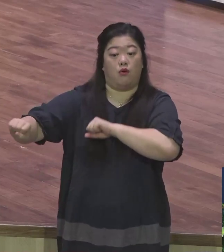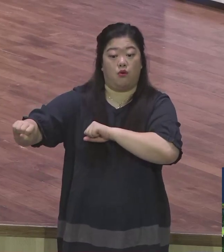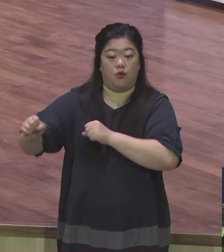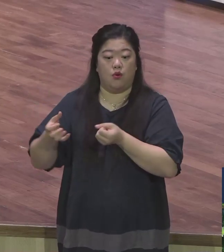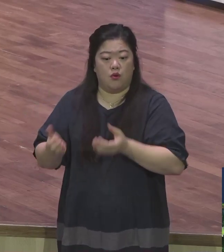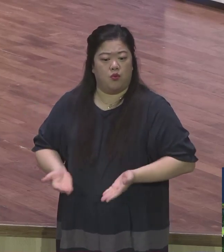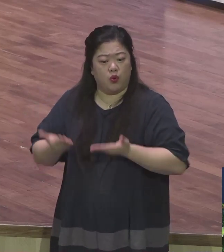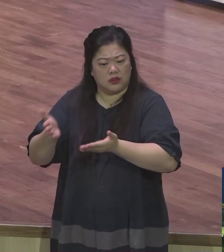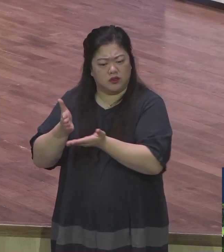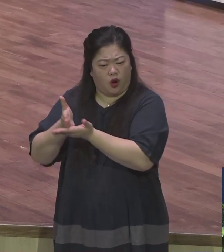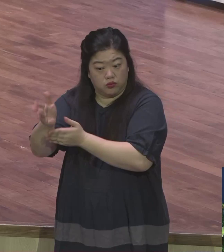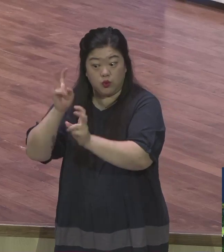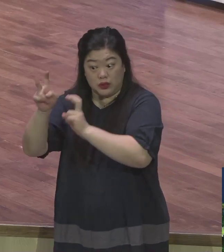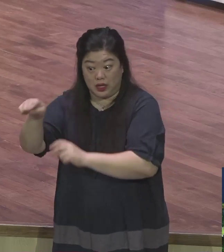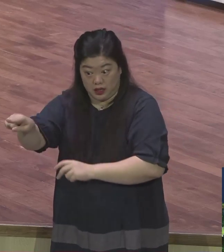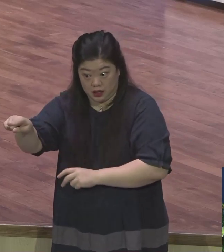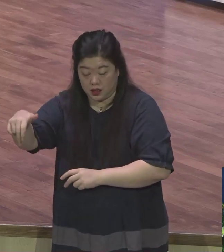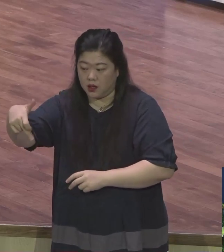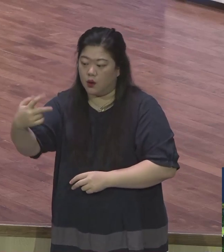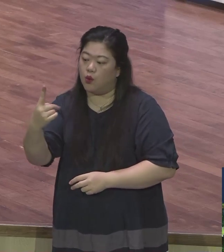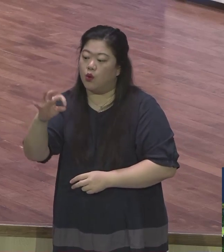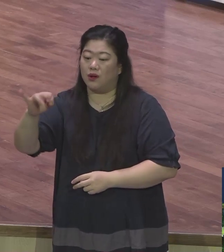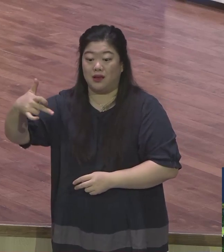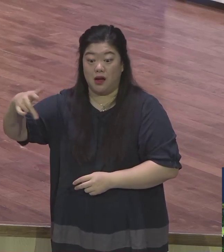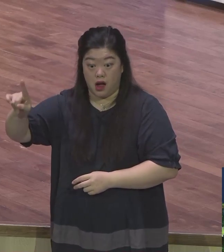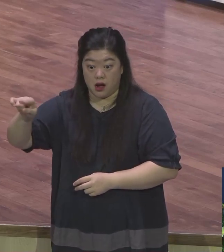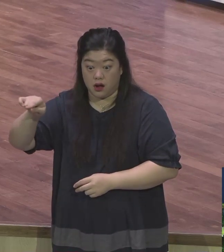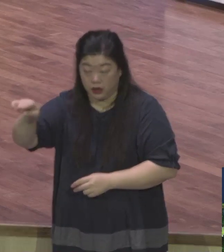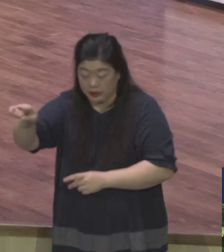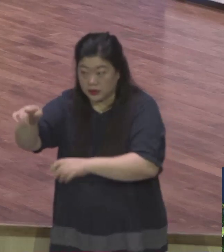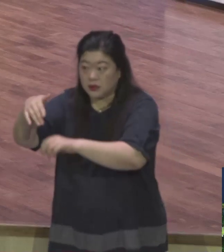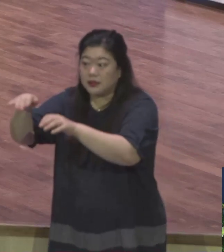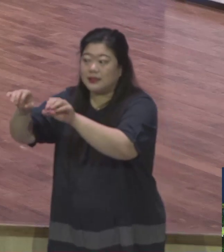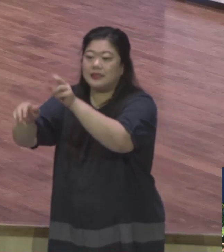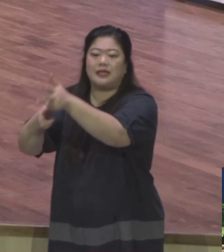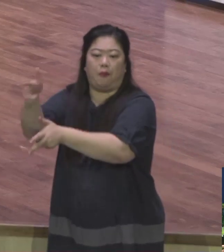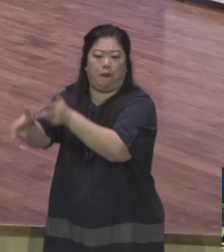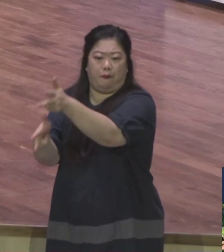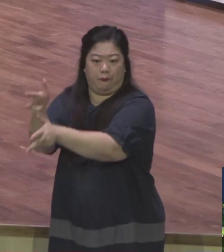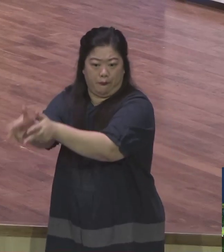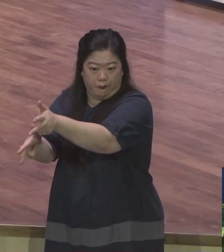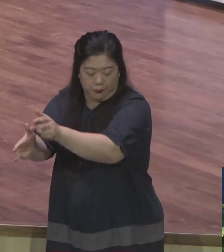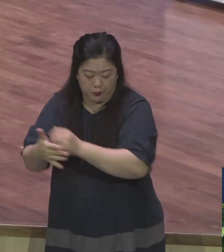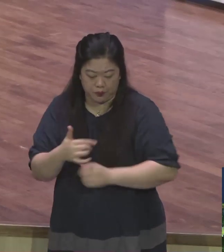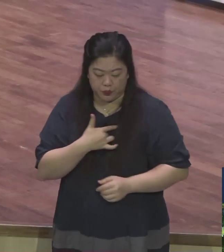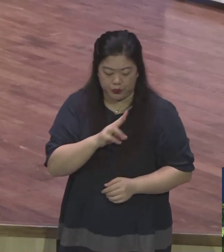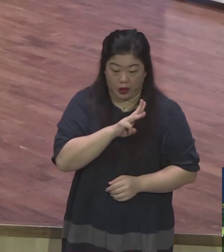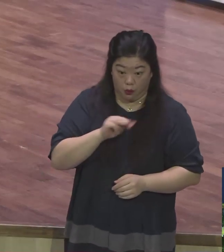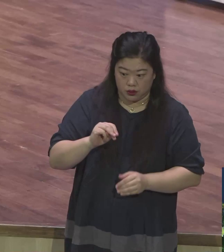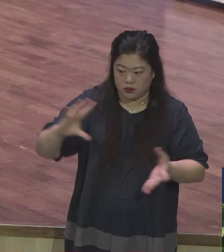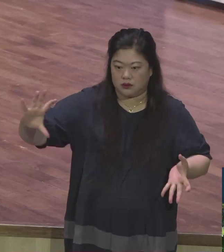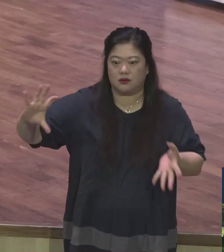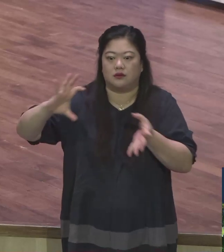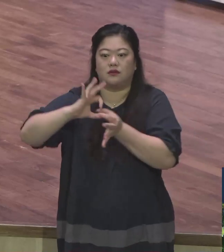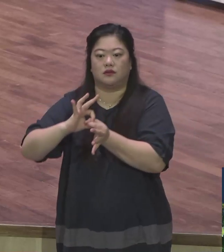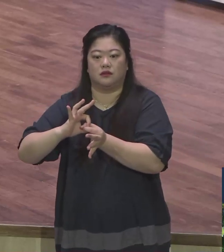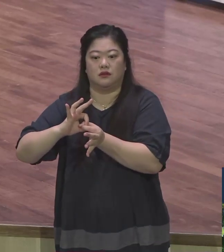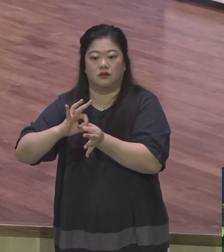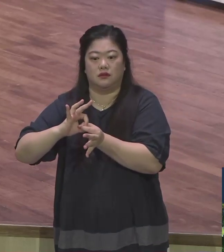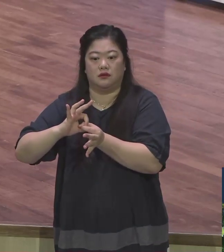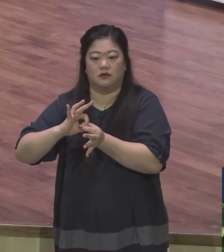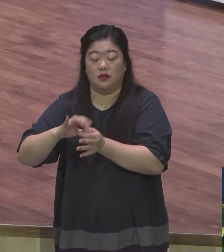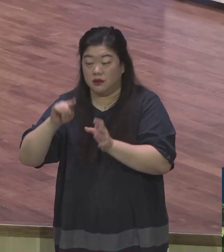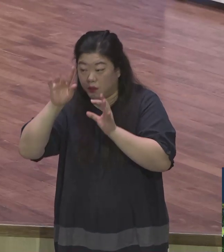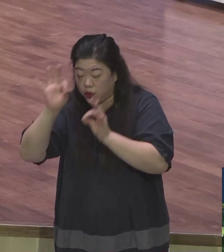훈련 받지요. 국제적인 눈을 열 수 있는 저런 기회를 그냥 지우고 먹고 용돈까지 다 주는데 우리 교회는 없어.